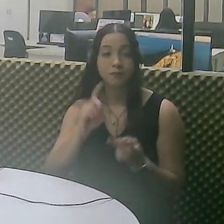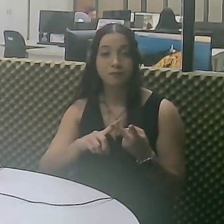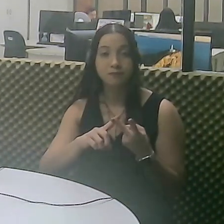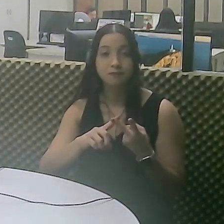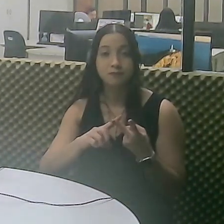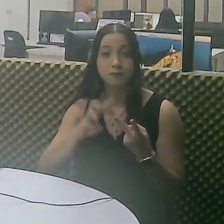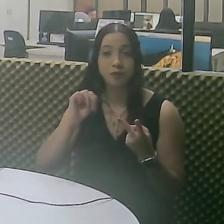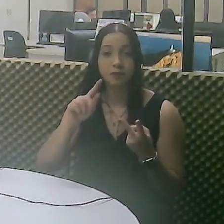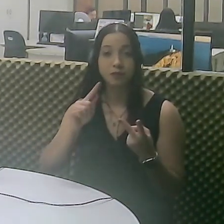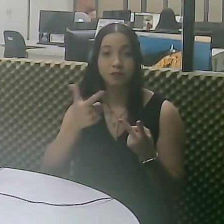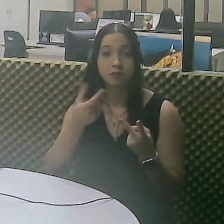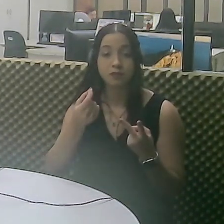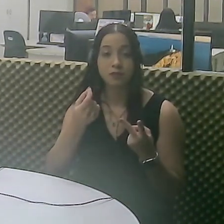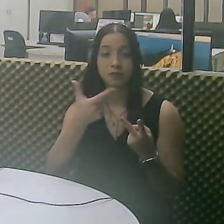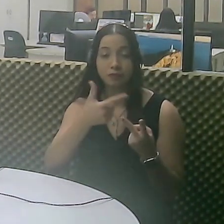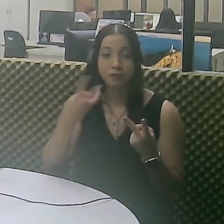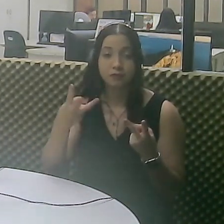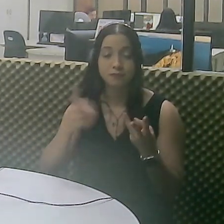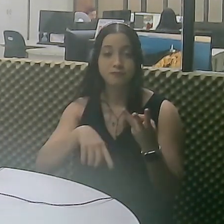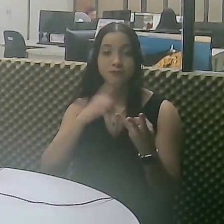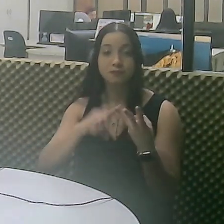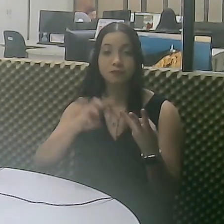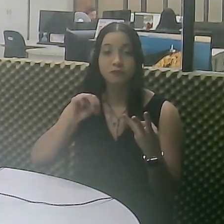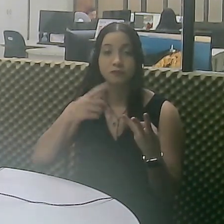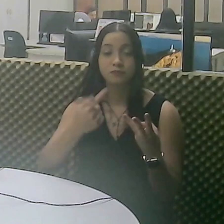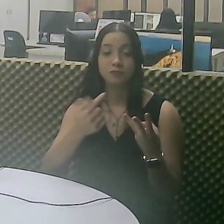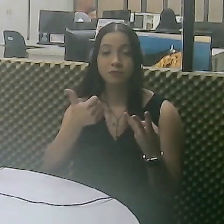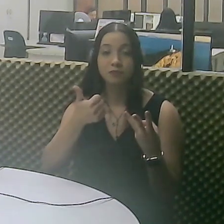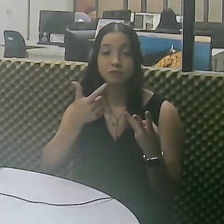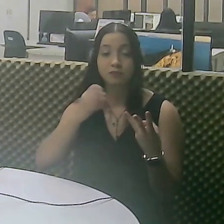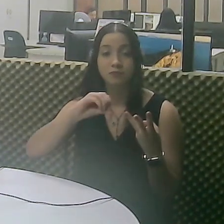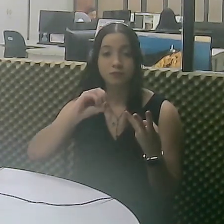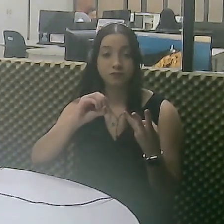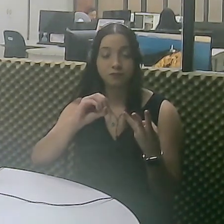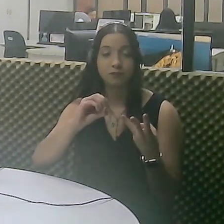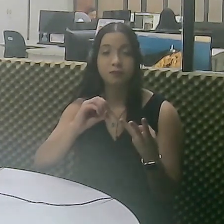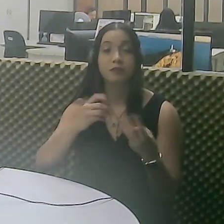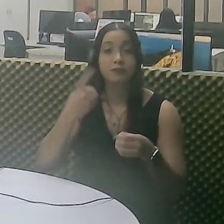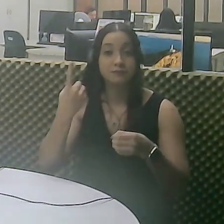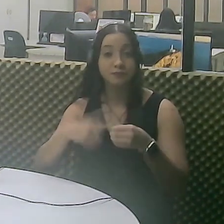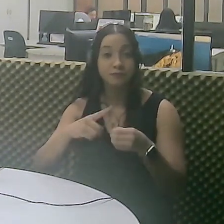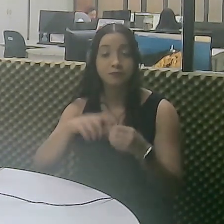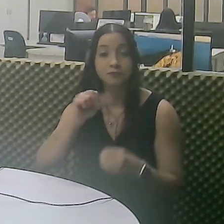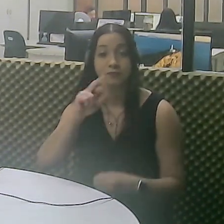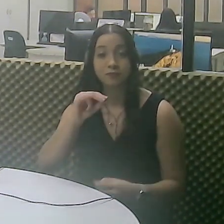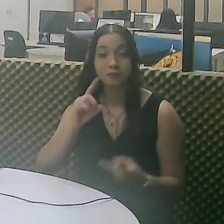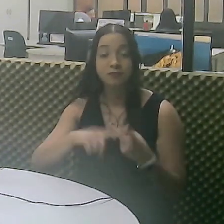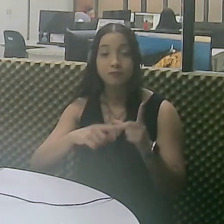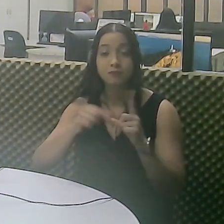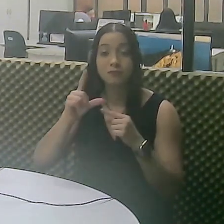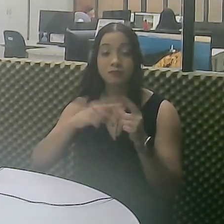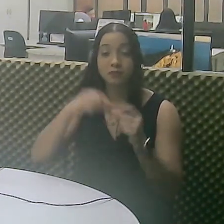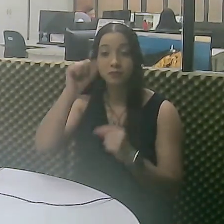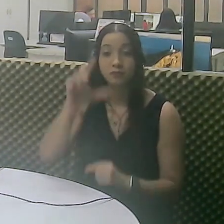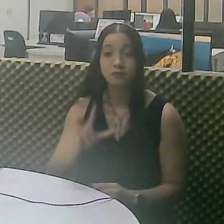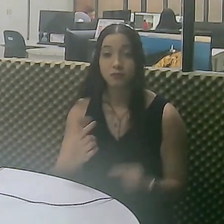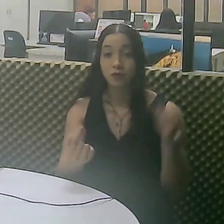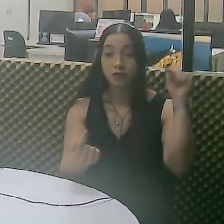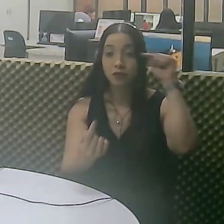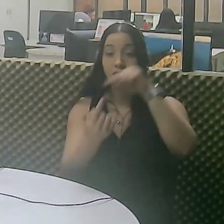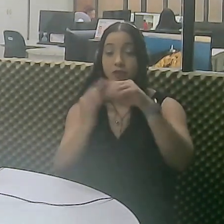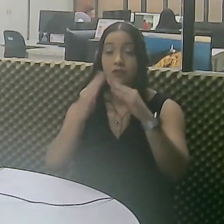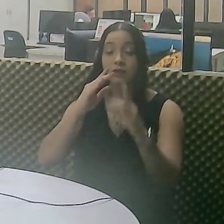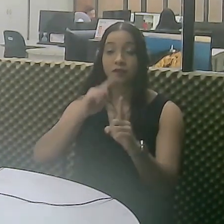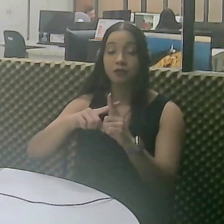BR-050, MG-223 e MG-190, passando pela cidade de Araguari e Estrela do Sul, com destino à Igreja